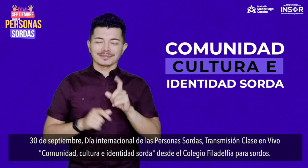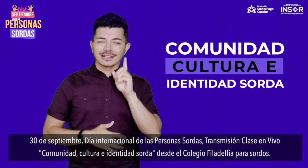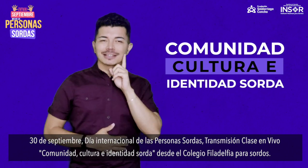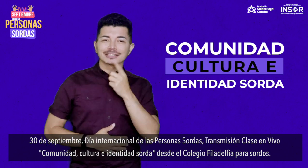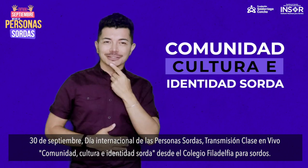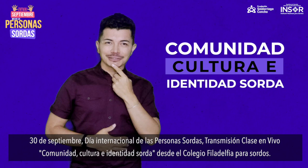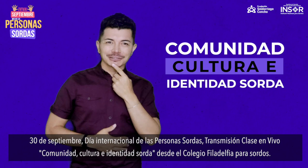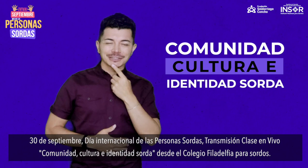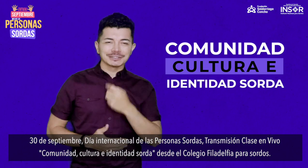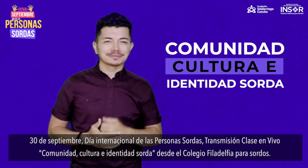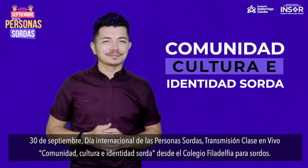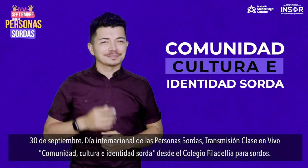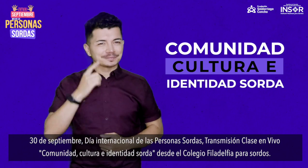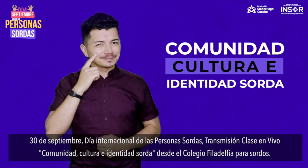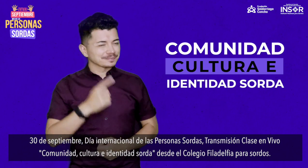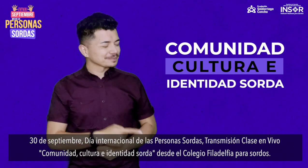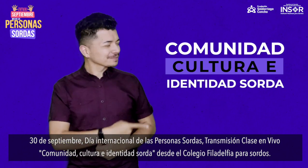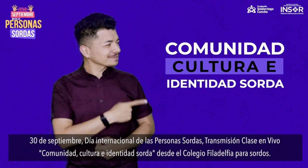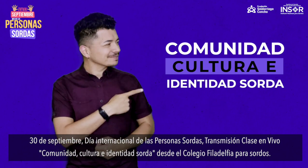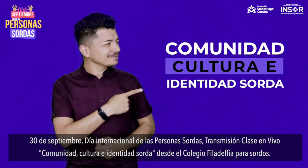Desde el Colegio Filadelfia para Sordos.